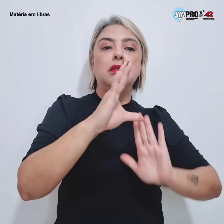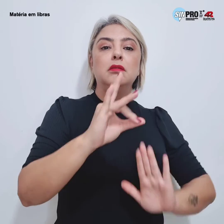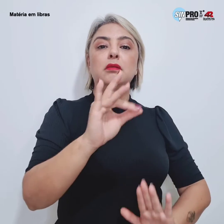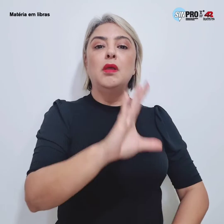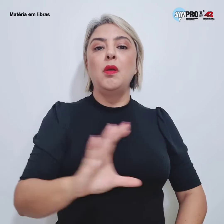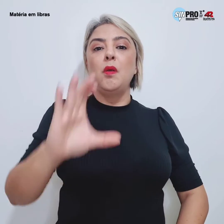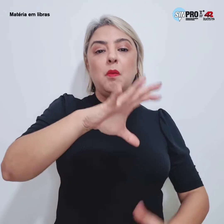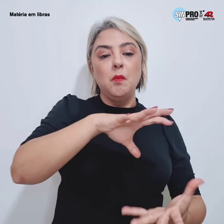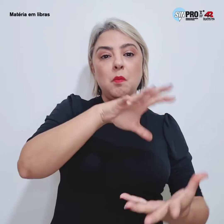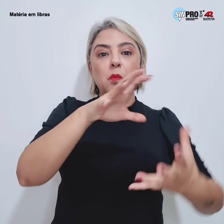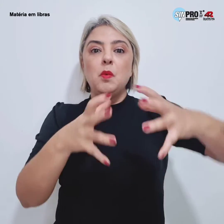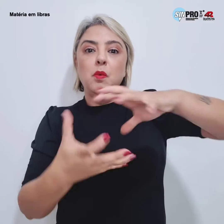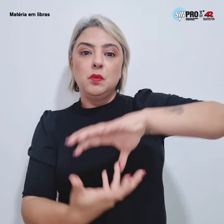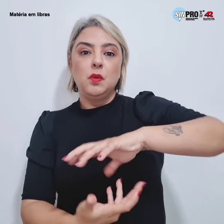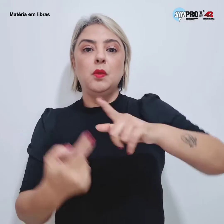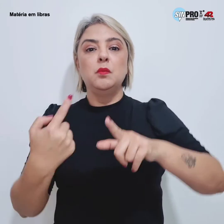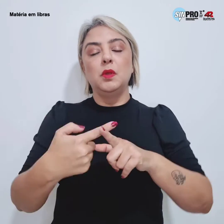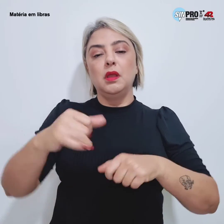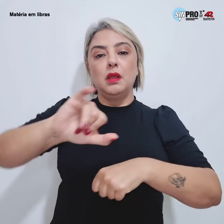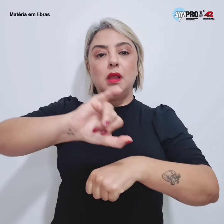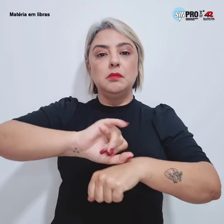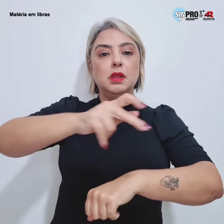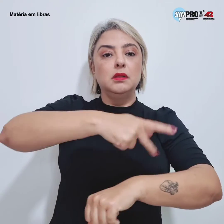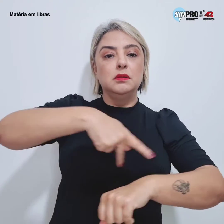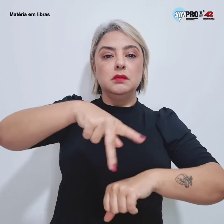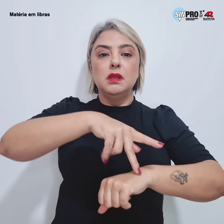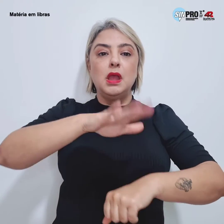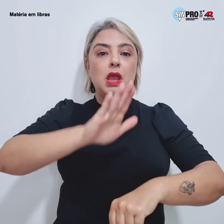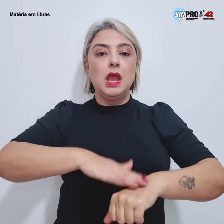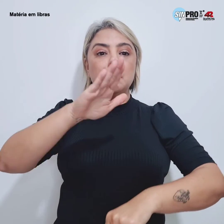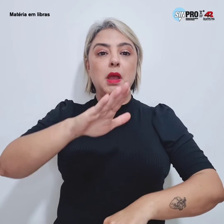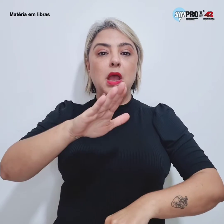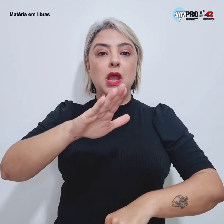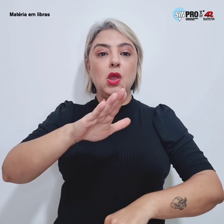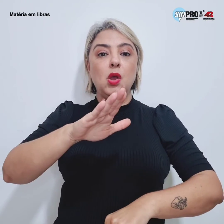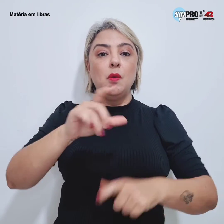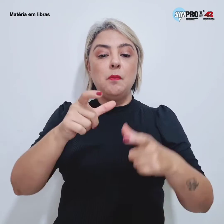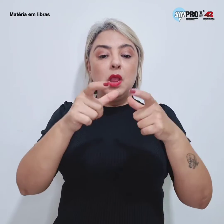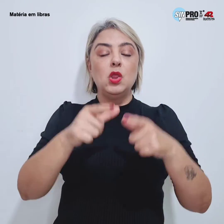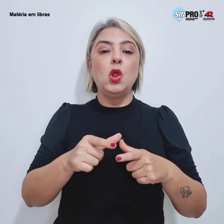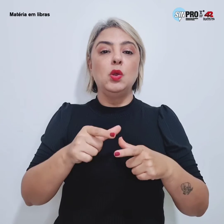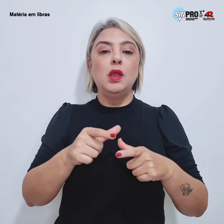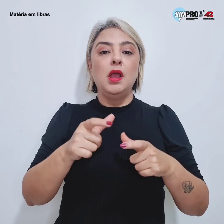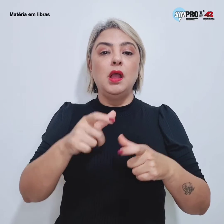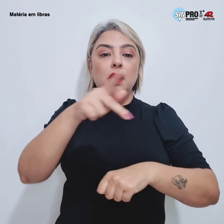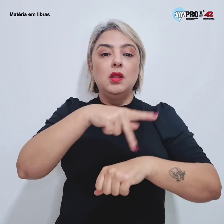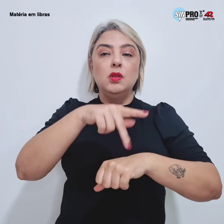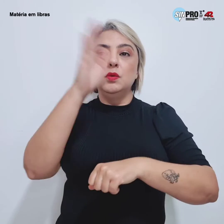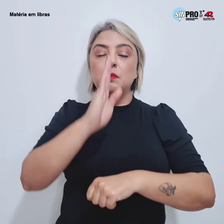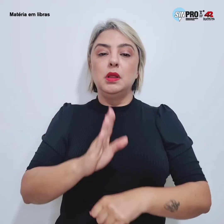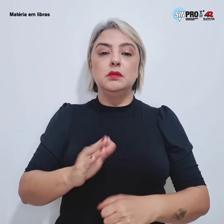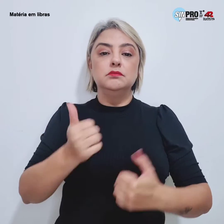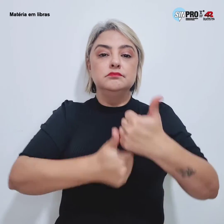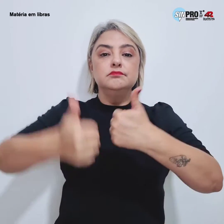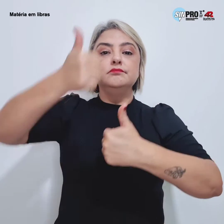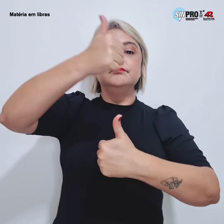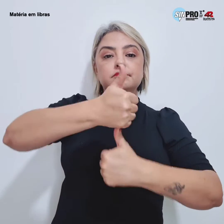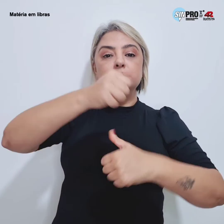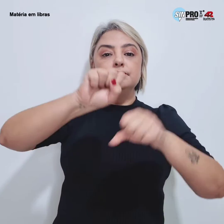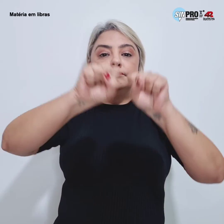por cientistas do mundo inteiro, porque a capital do país é uma das menores unidades federativas, com o